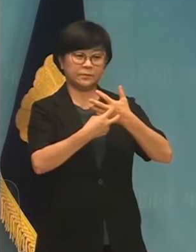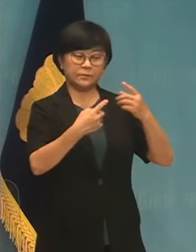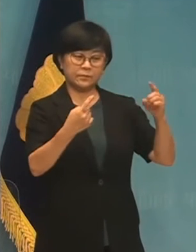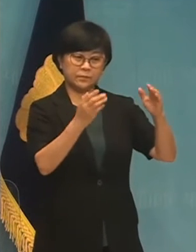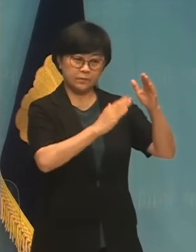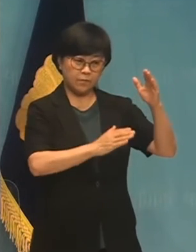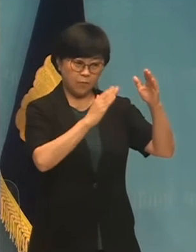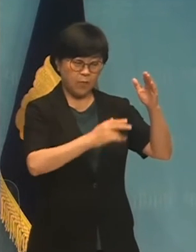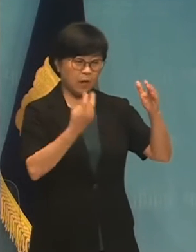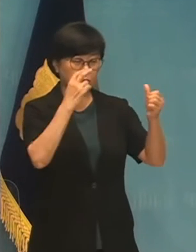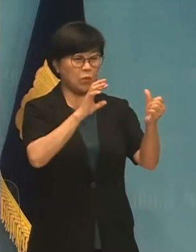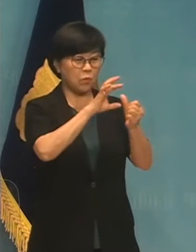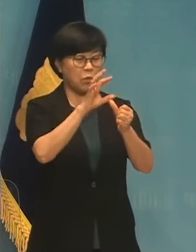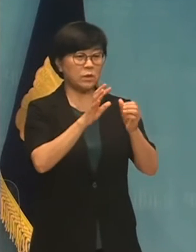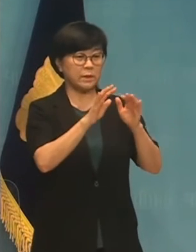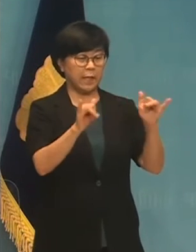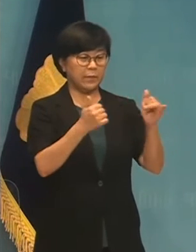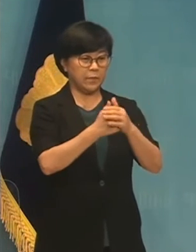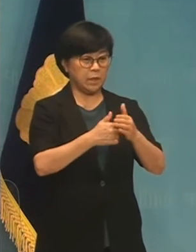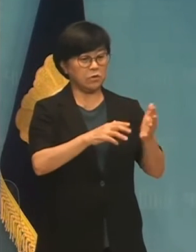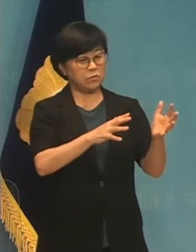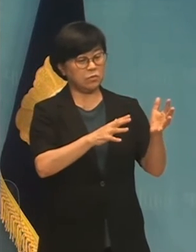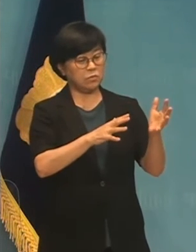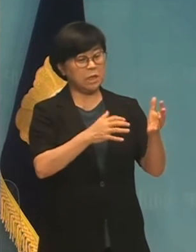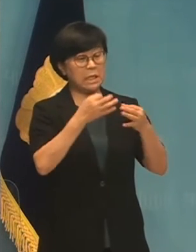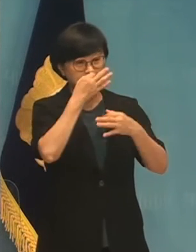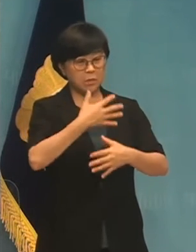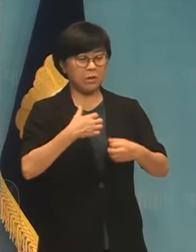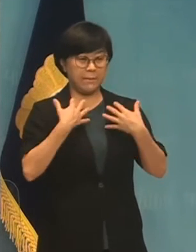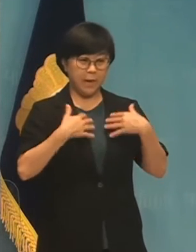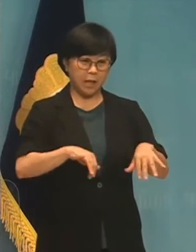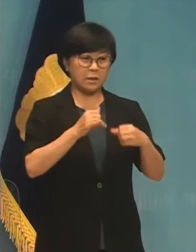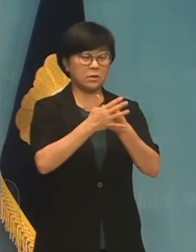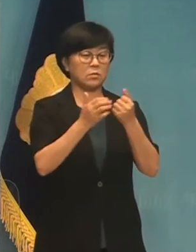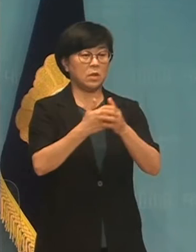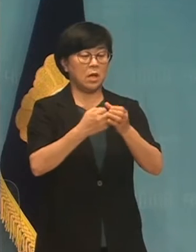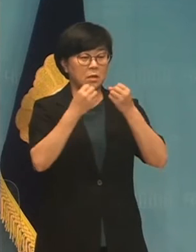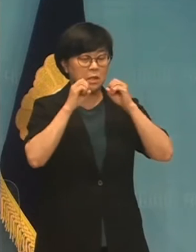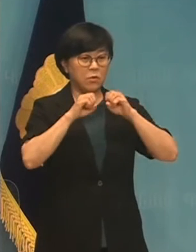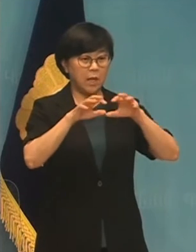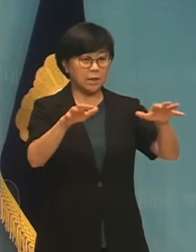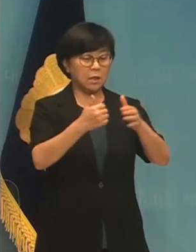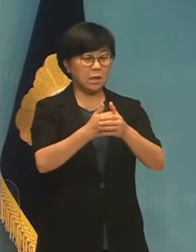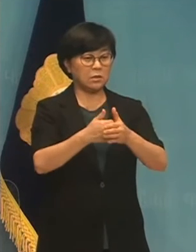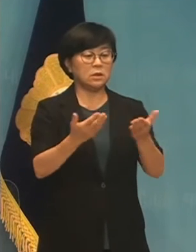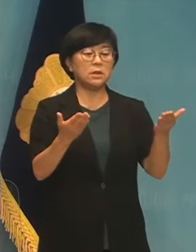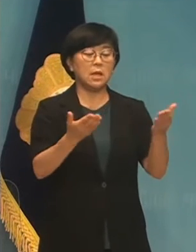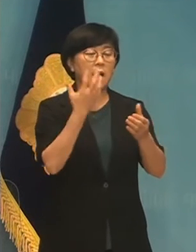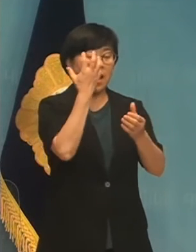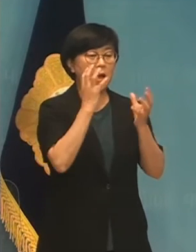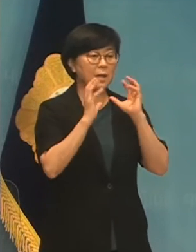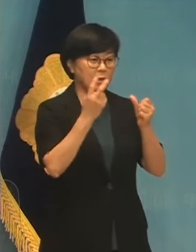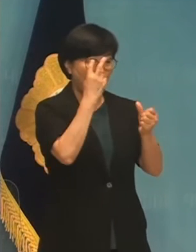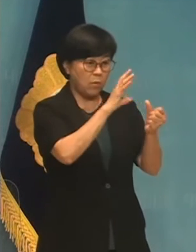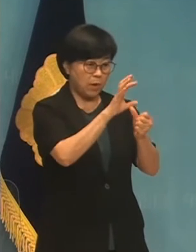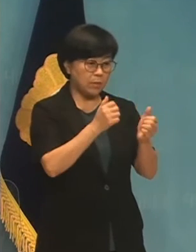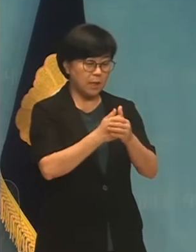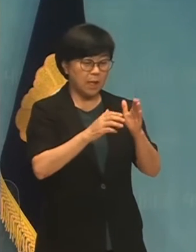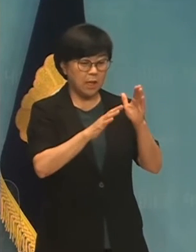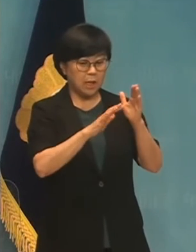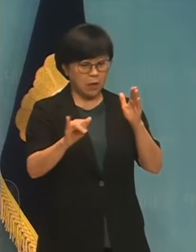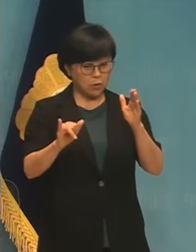돌봄 인력들이 쓰러져 가고 있습니다. 코로나 재확산으로 가사, 육아의 돌봄이 다시 가족